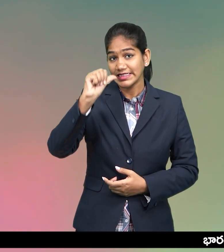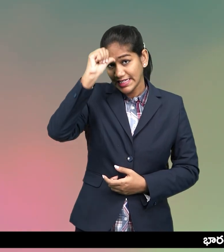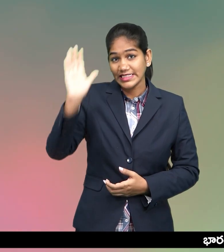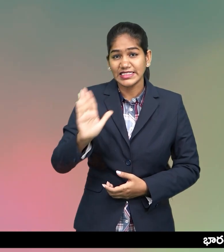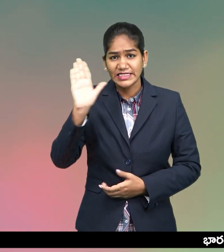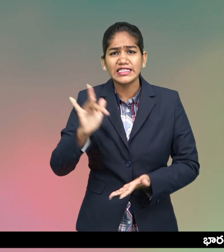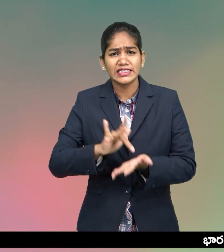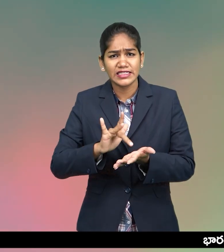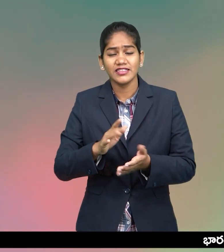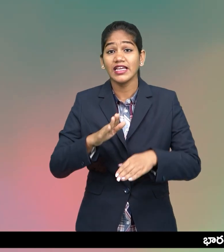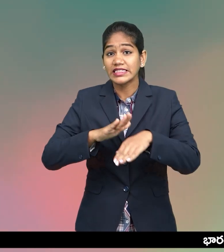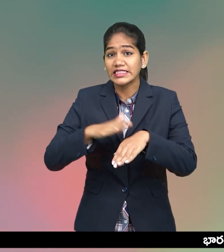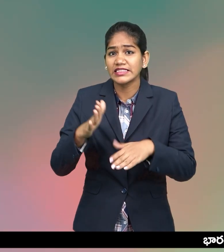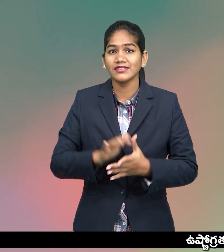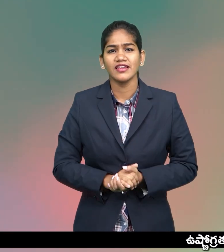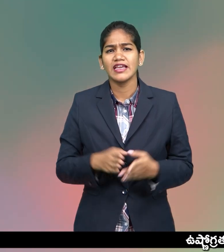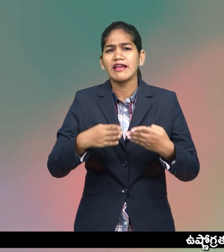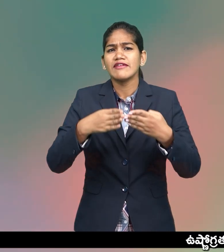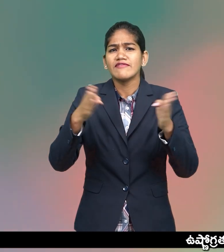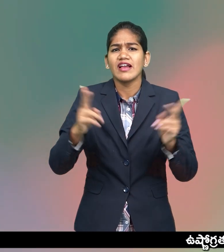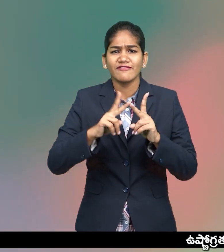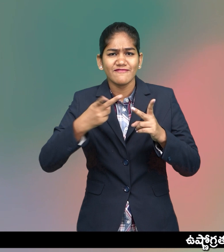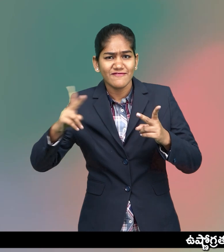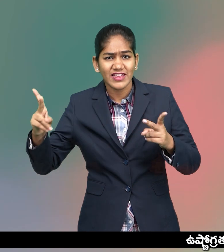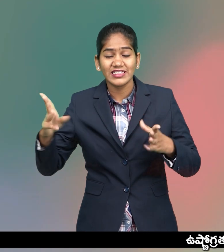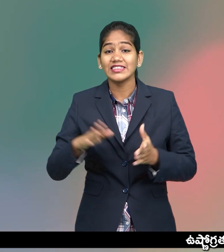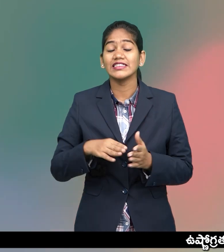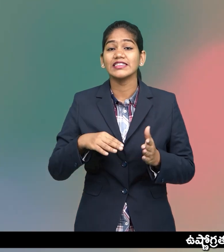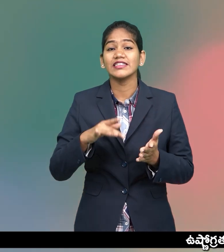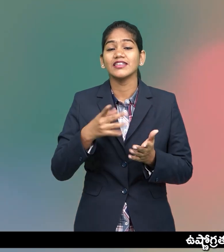భారతదేశ అనుభవాలు ఉష్ణోగ్రతలో విస్తృత వైవిధ్యాలు.